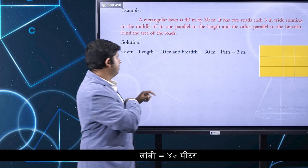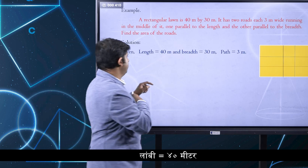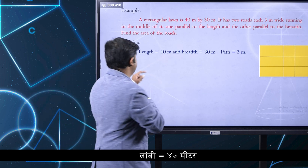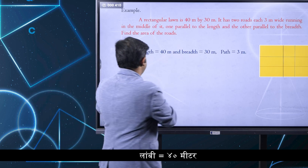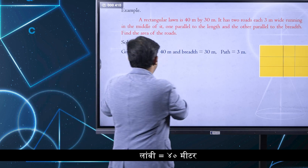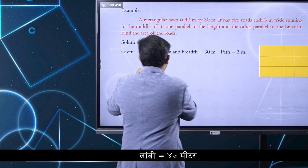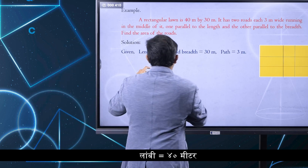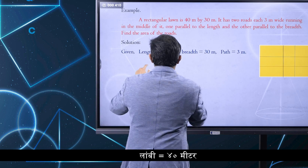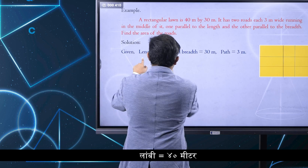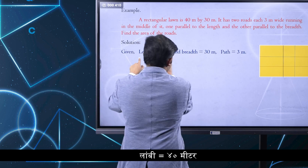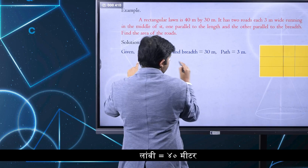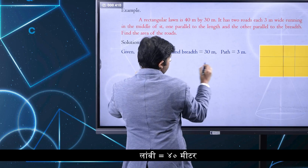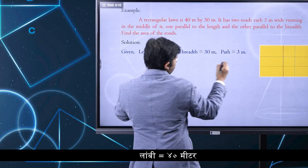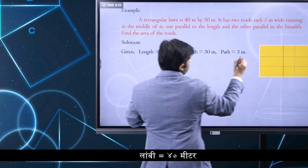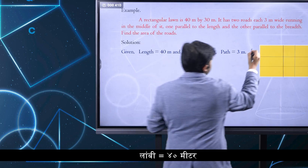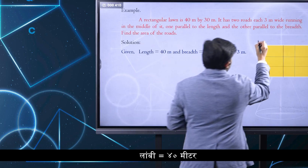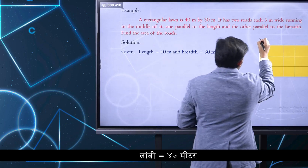लांबी 40 मीटर